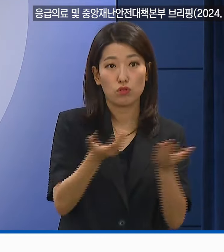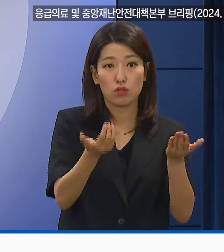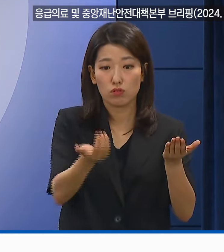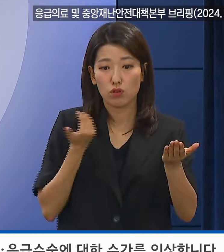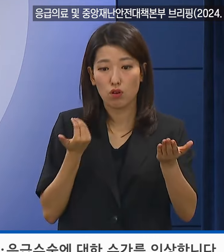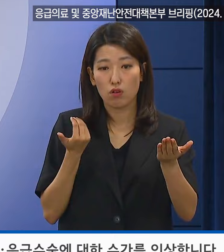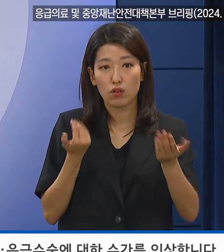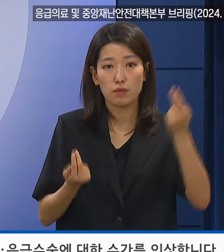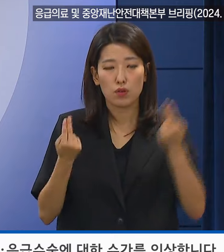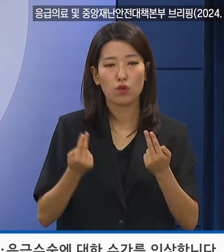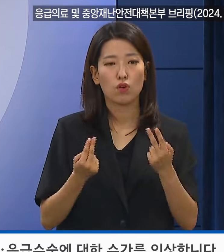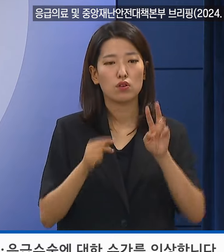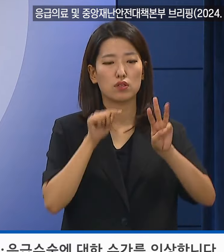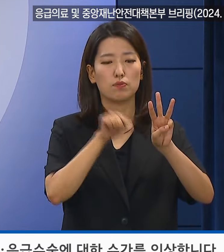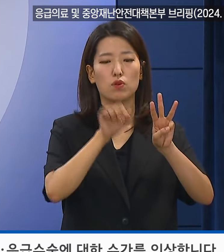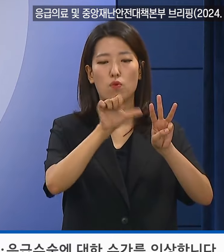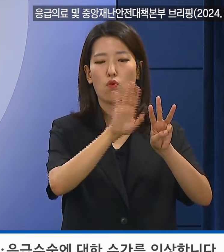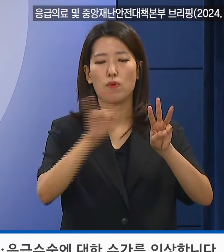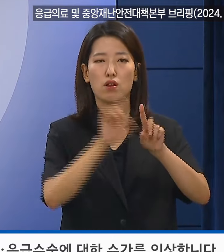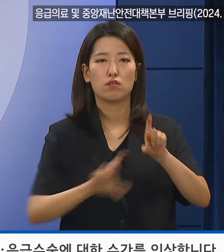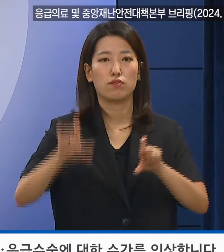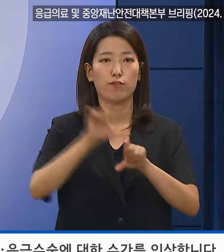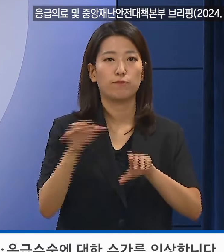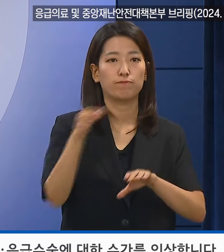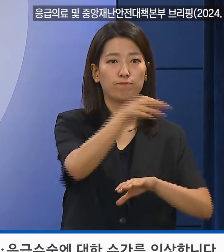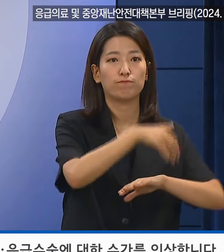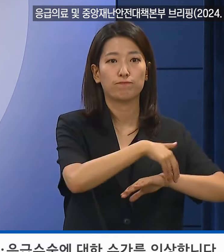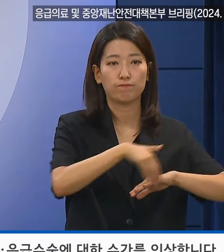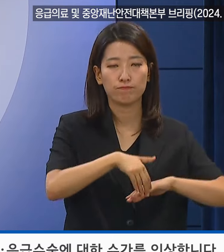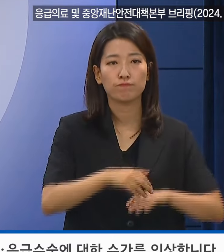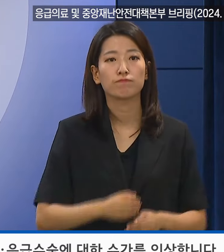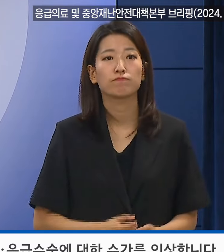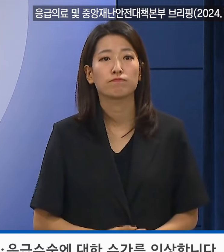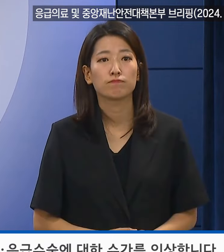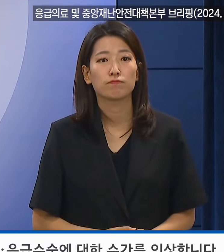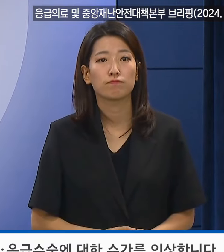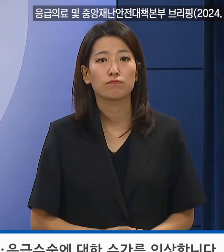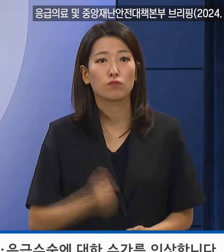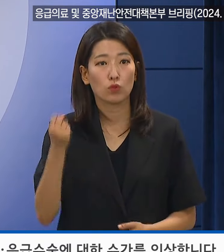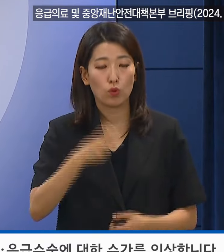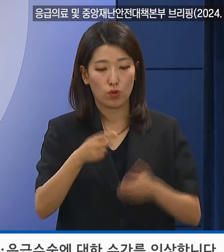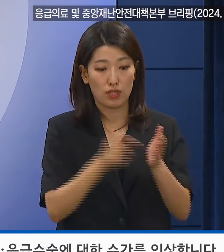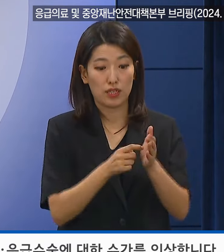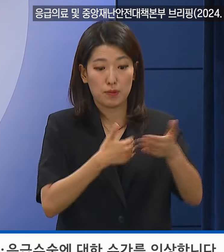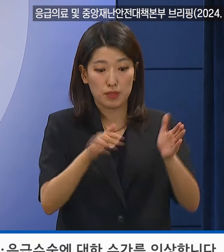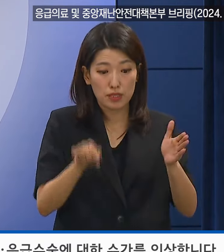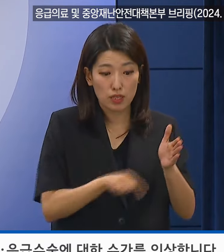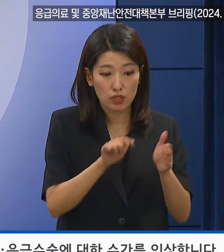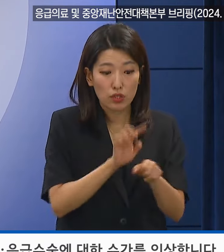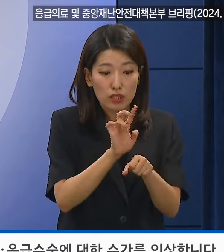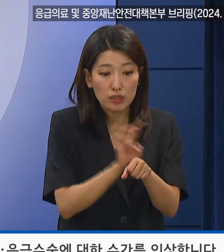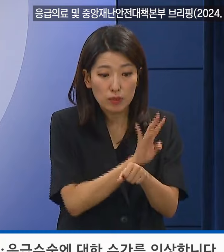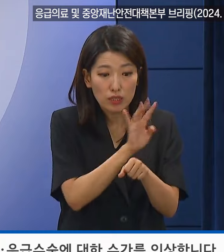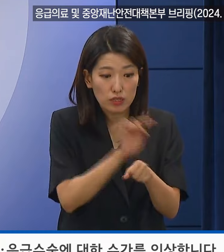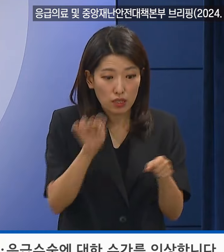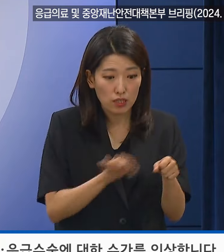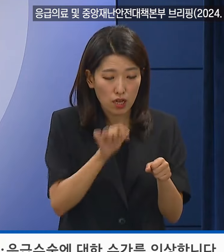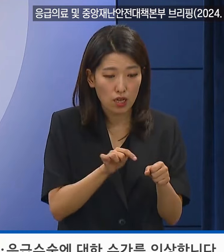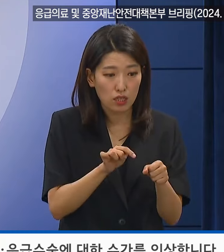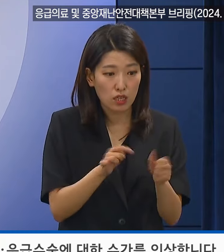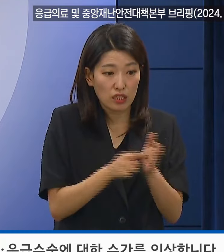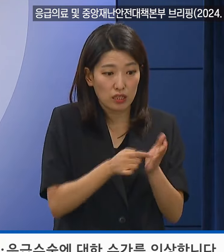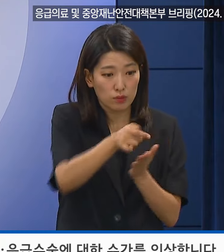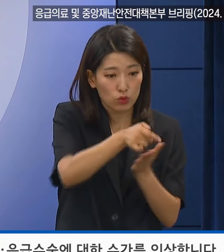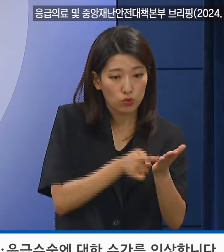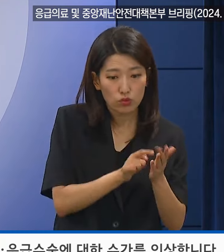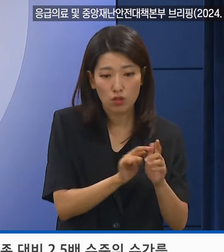지급합니다. 셋째, 응급실 내원 24시간 이내에 시행하는 중증 응급수술에 대한